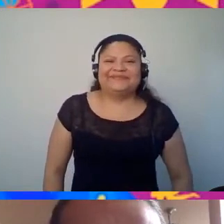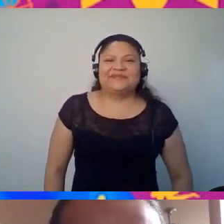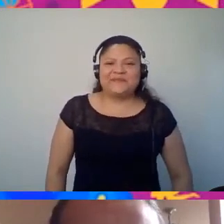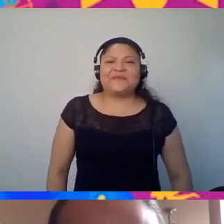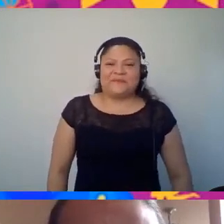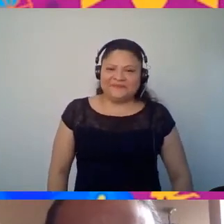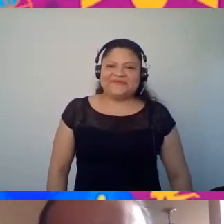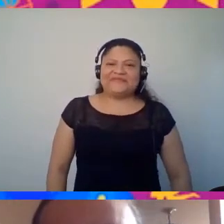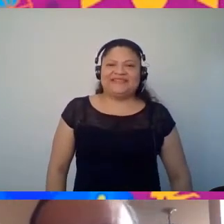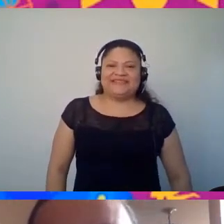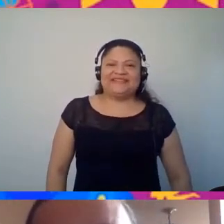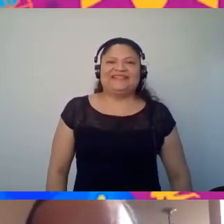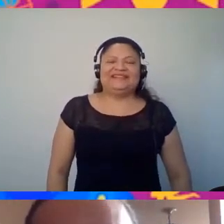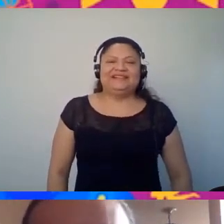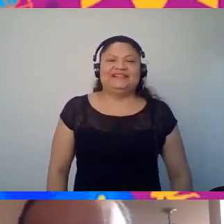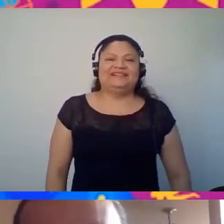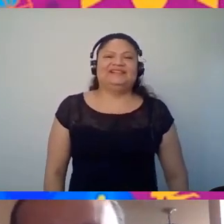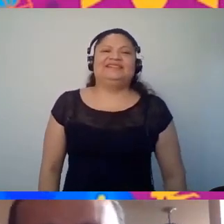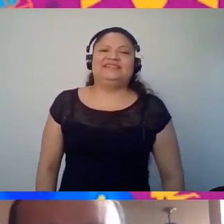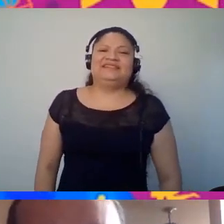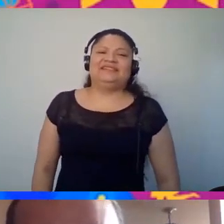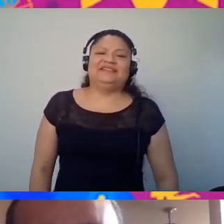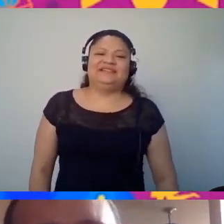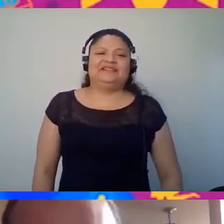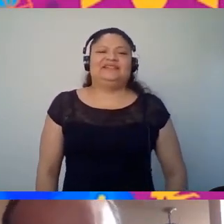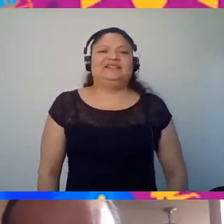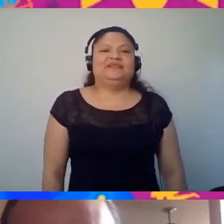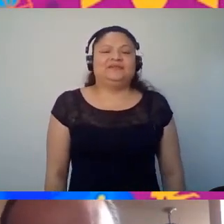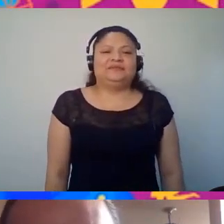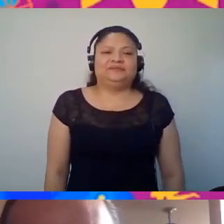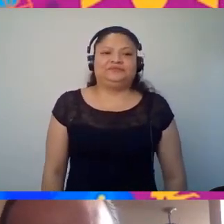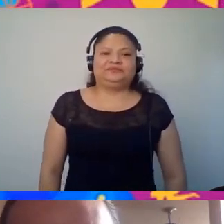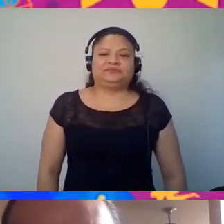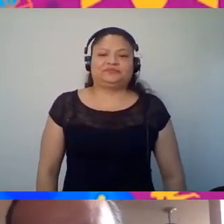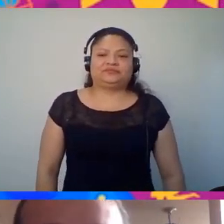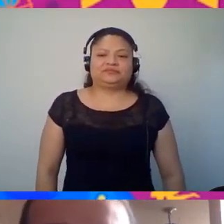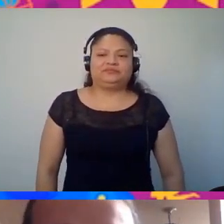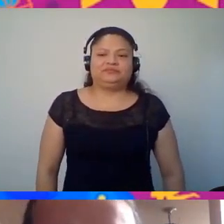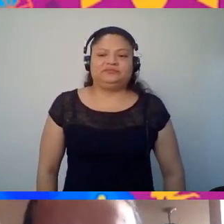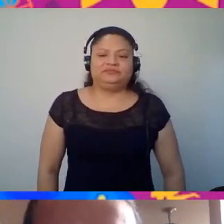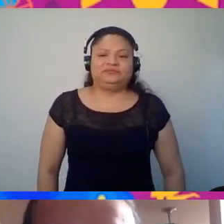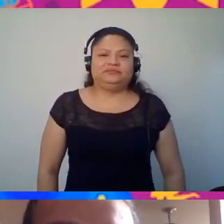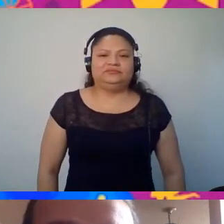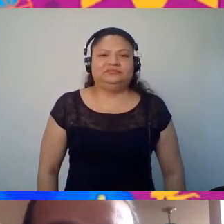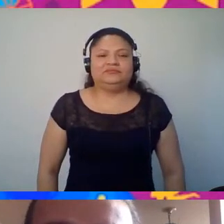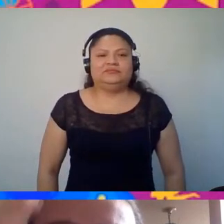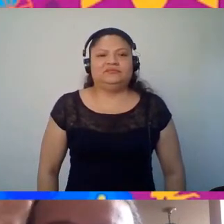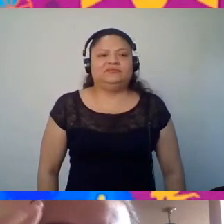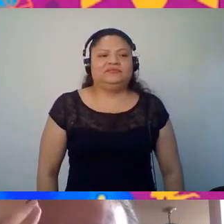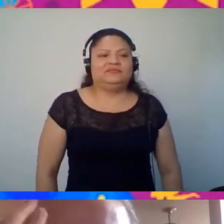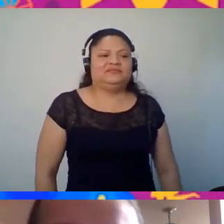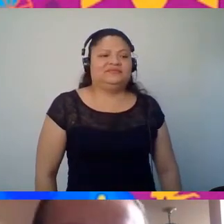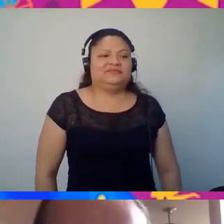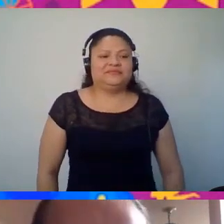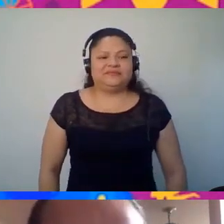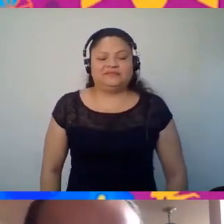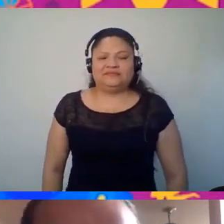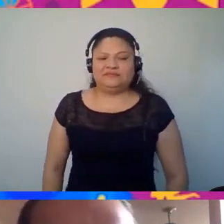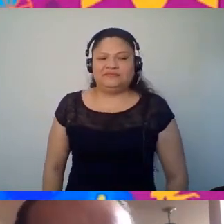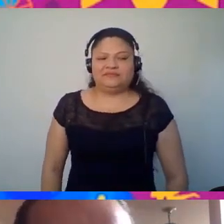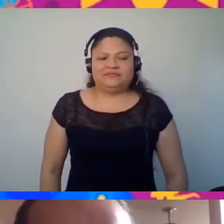digna, dándoles un salario correspondiente a su trabajo, sino que también se debe de poder